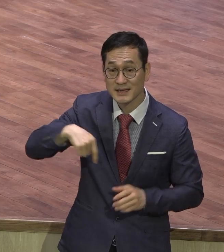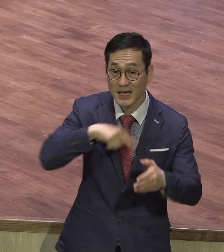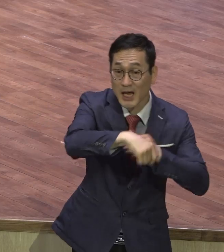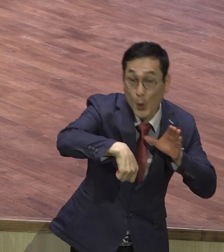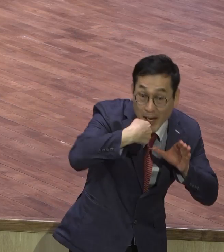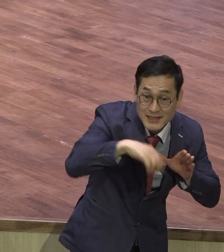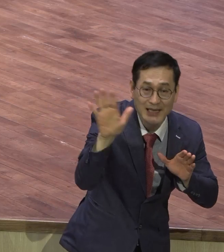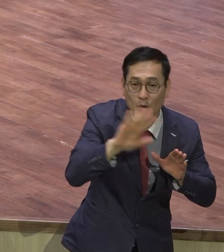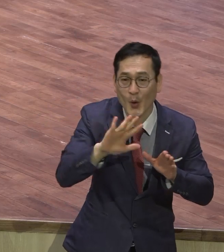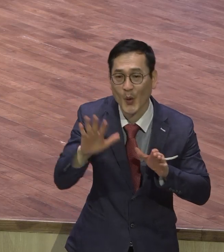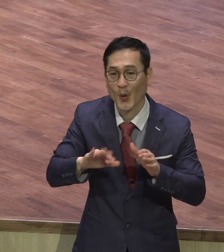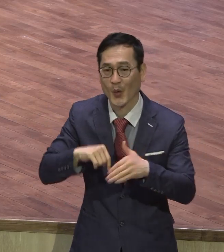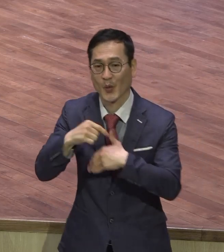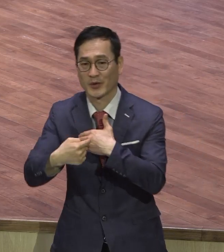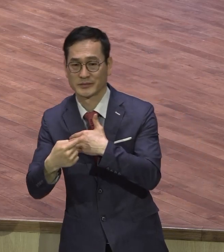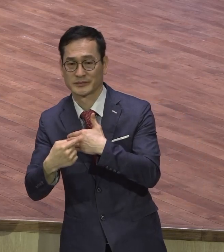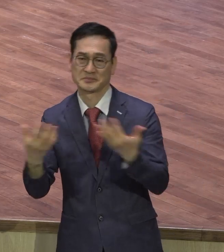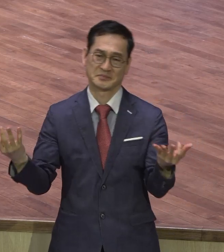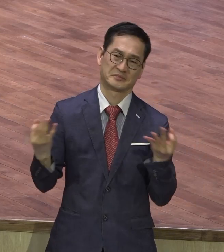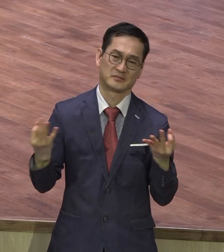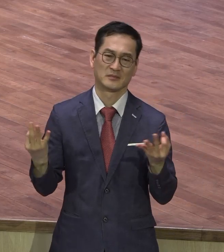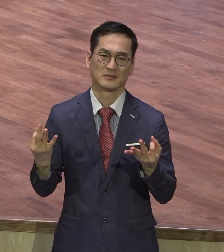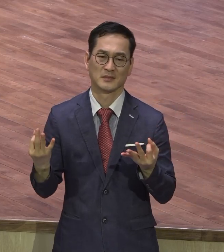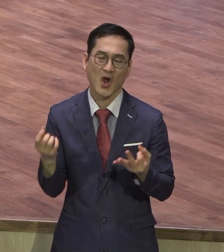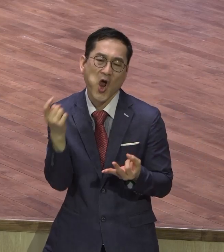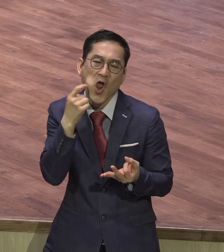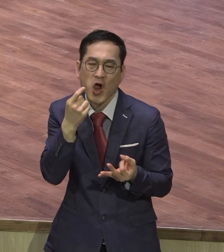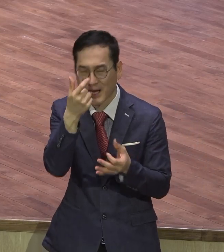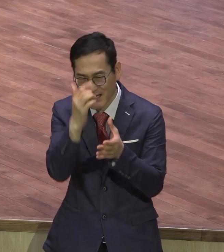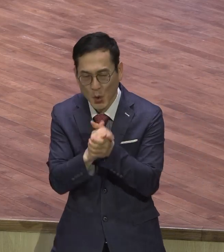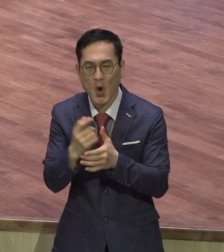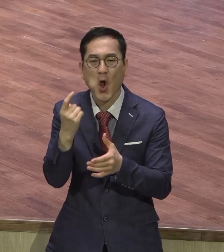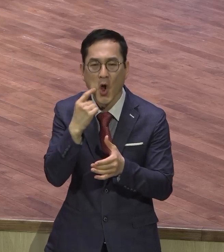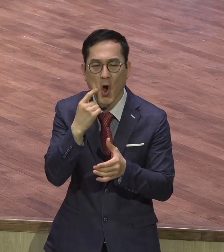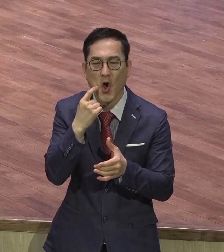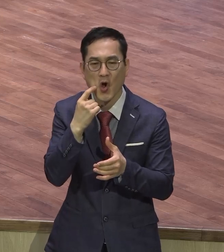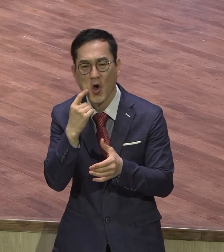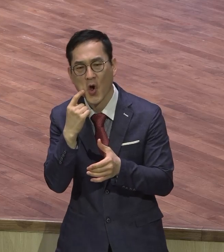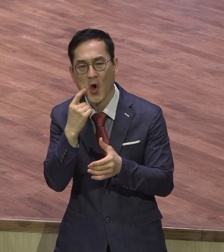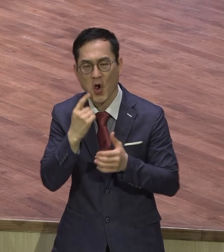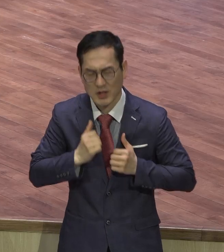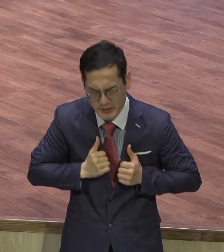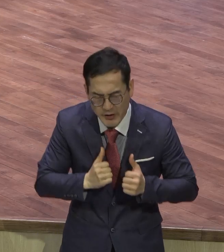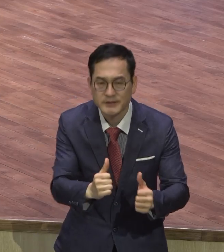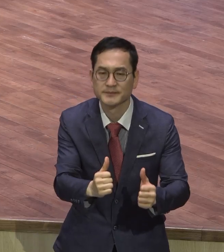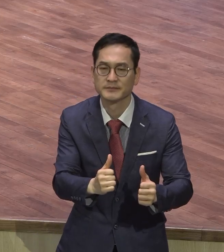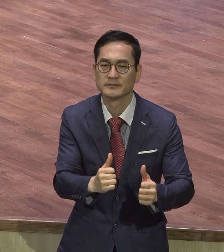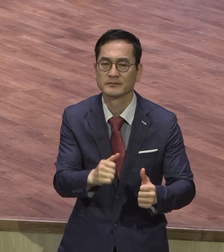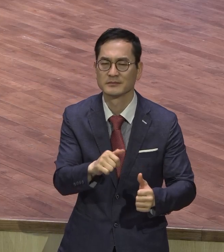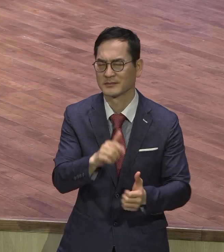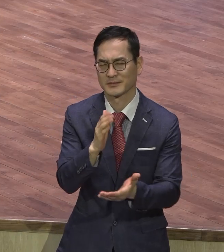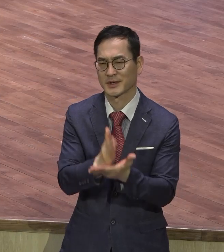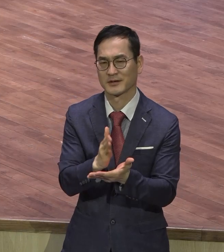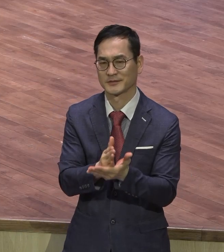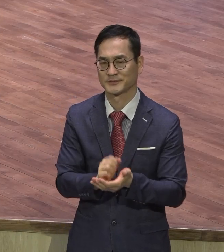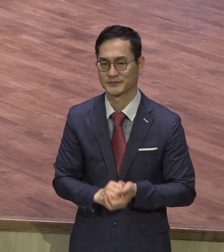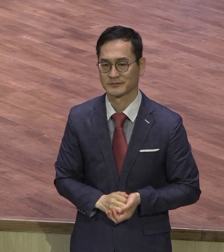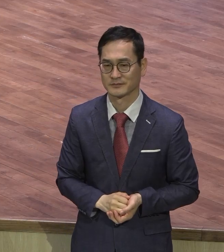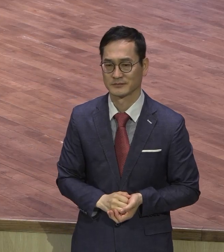종교생활 그만하시 바랍니다. 하면 아무 소용이 없어요. 그래서 기도도 못 받는 거예요. 그래서 기쁨과 감사와